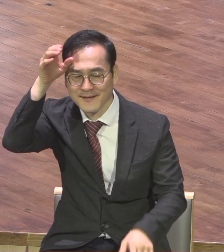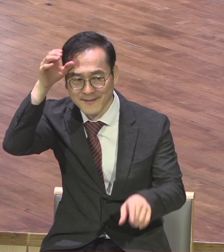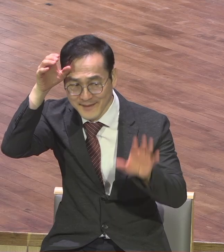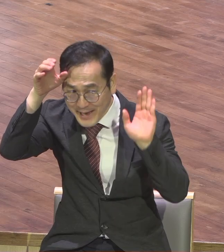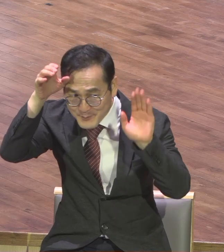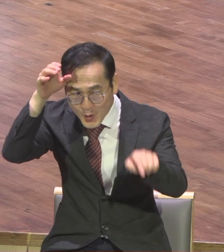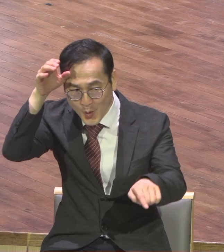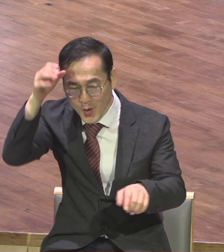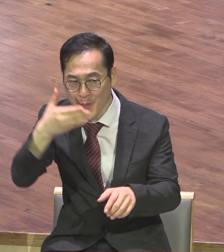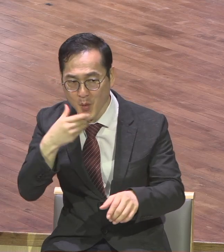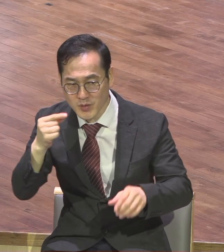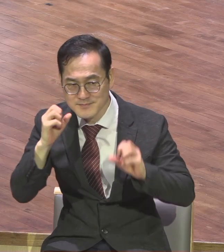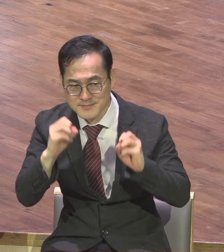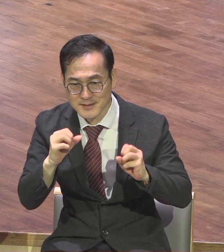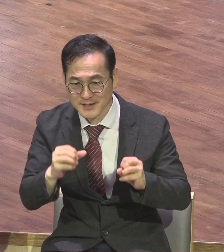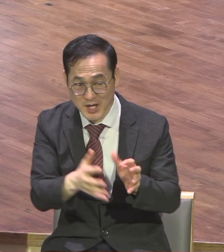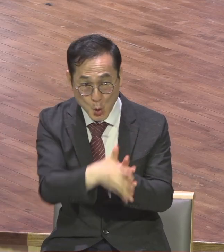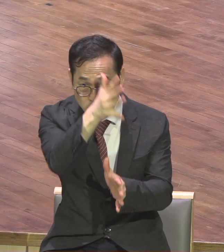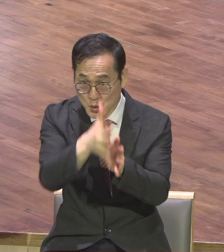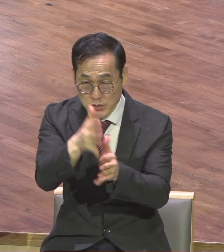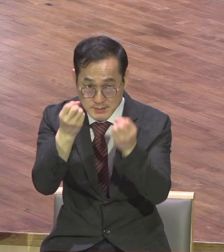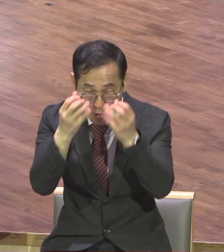또 큰 도시가 이 바로 막 이